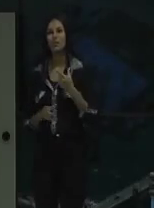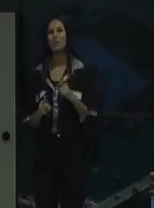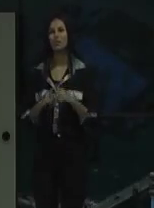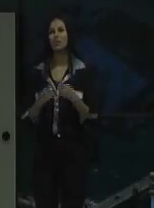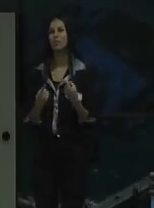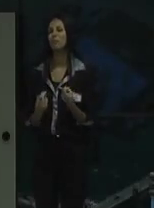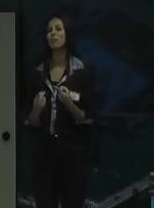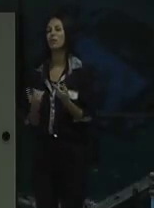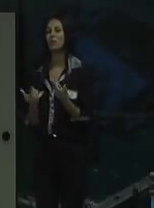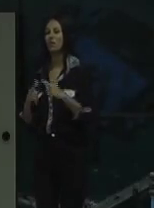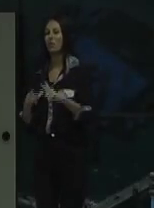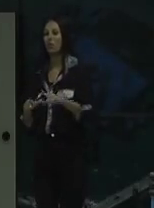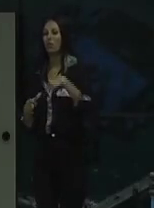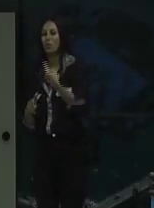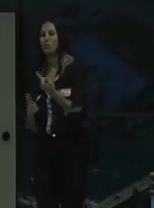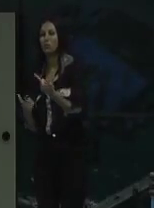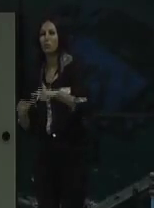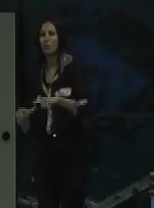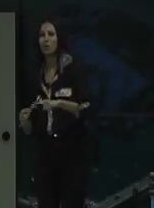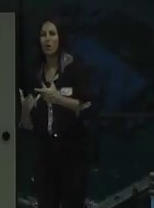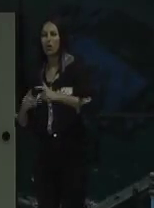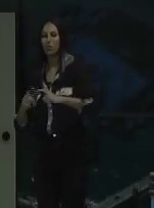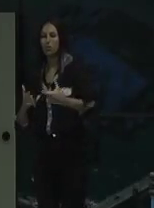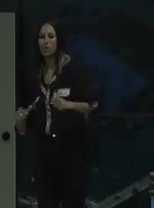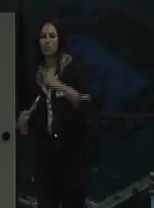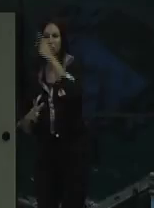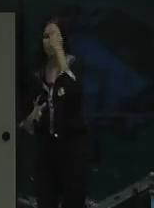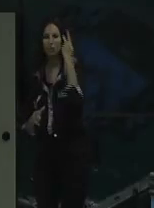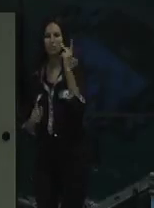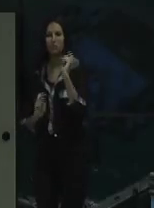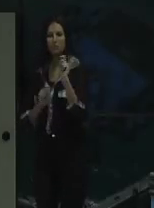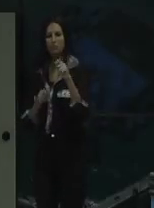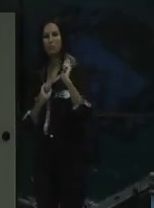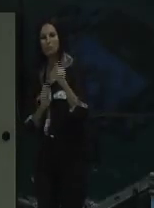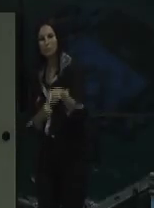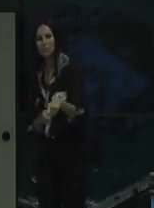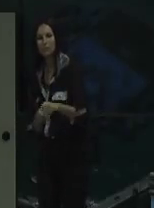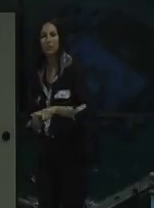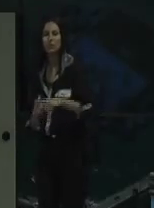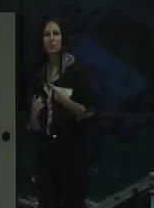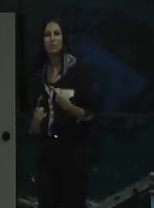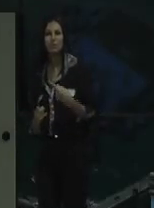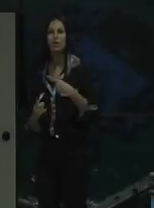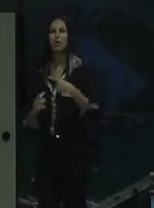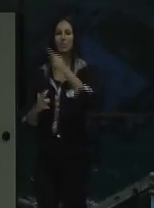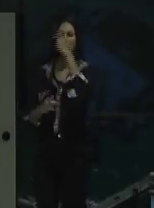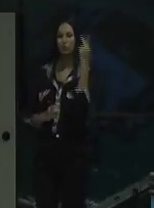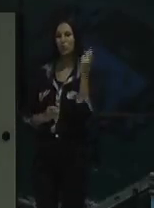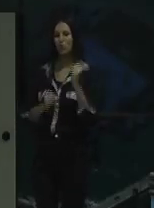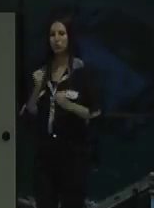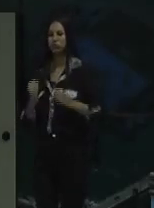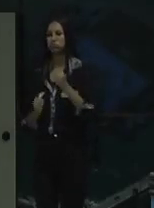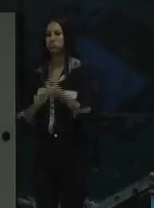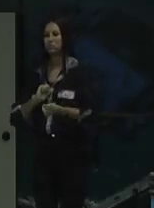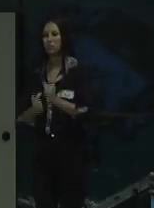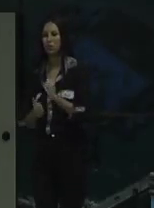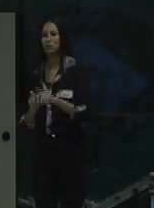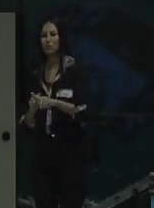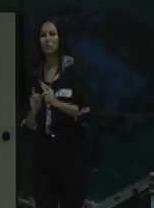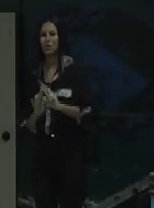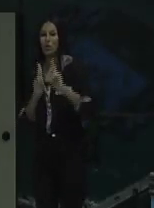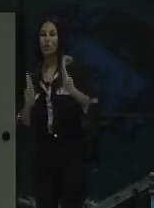Eduardo Magalhães, o local de grande movimentação de pescadores, de grande movimentação de atletas, de pessoas que usam aquela área para